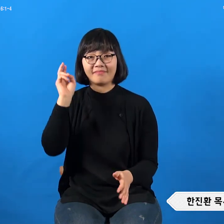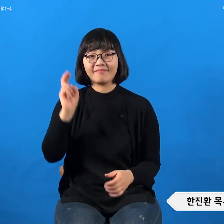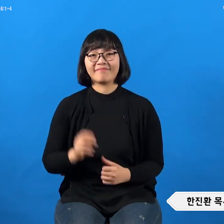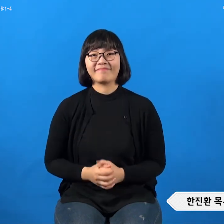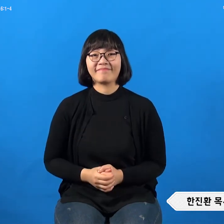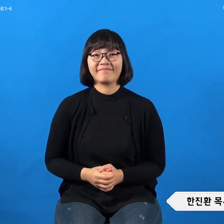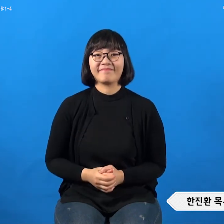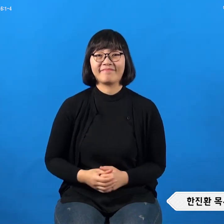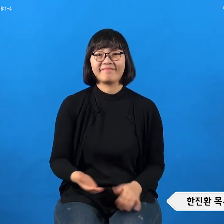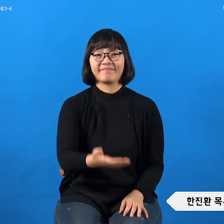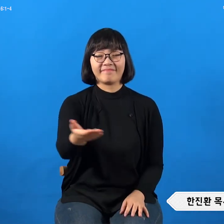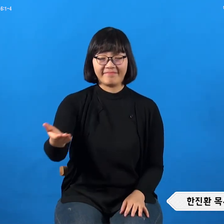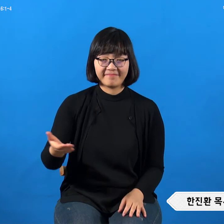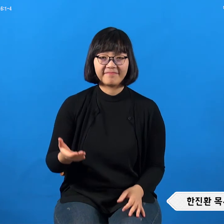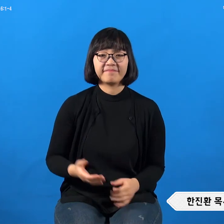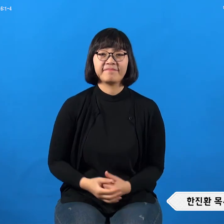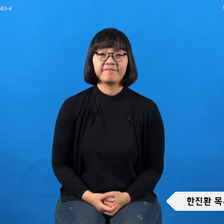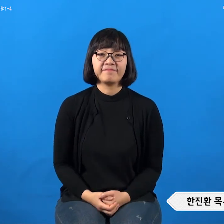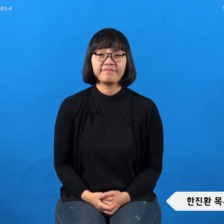여러분,